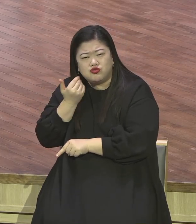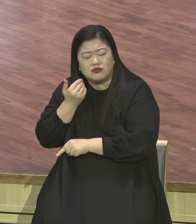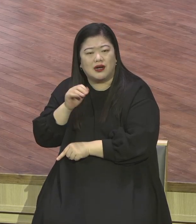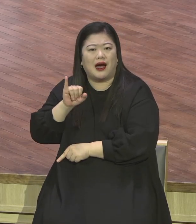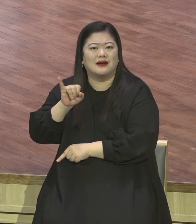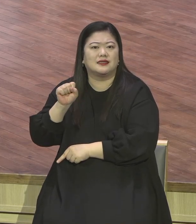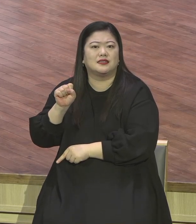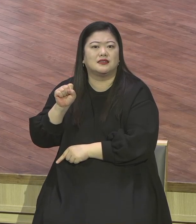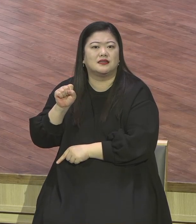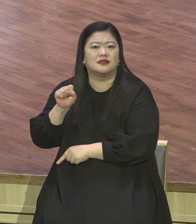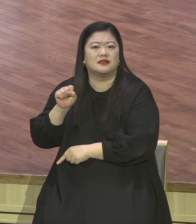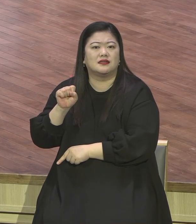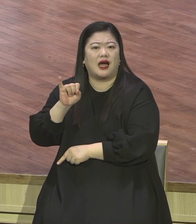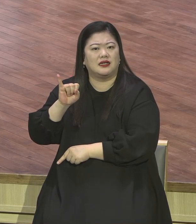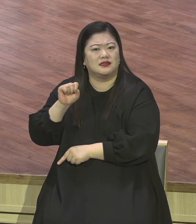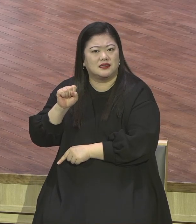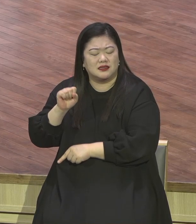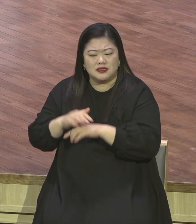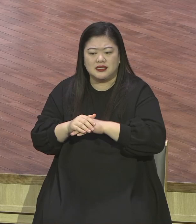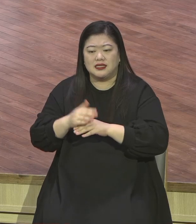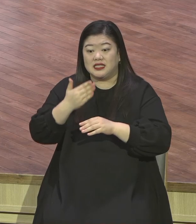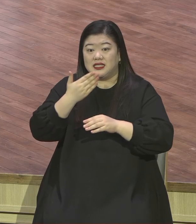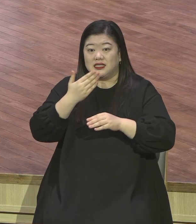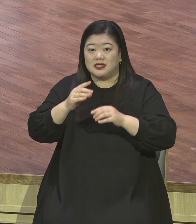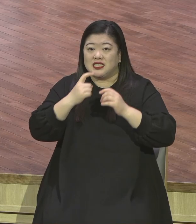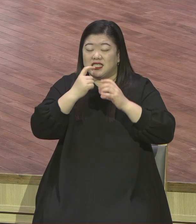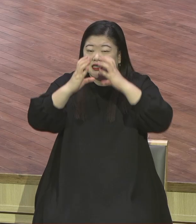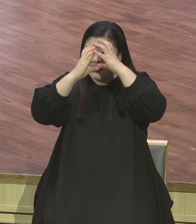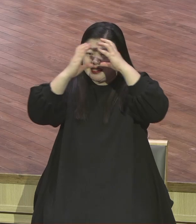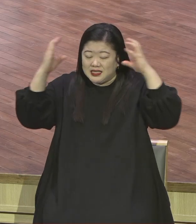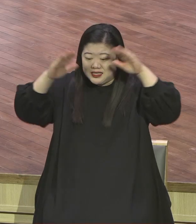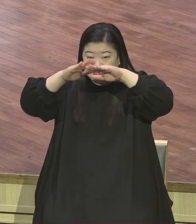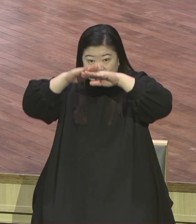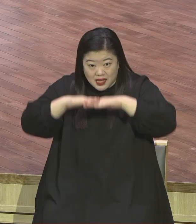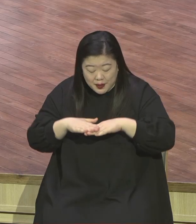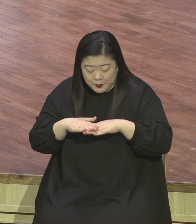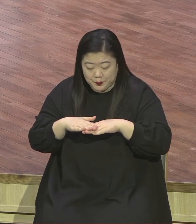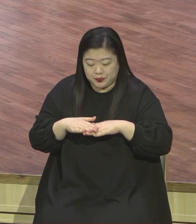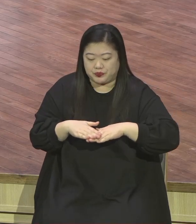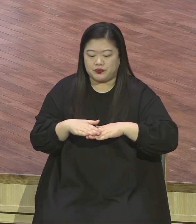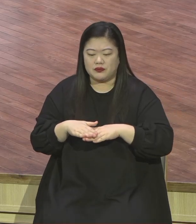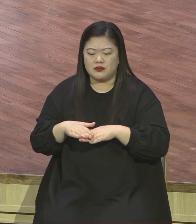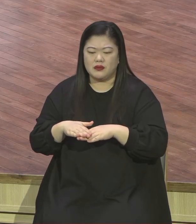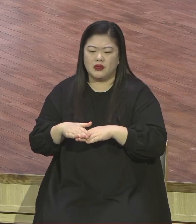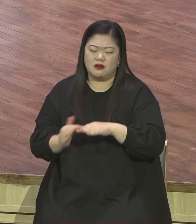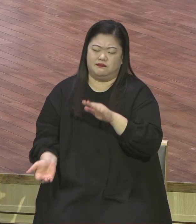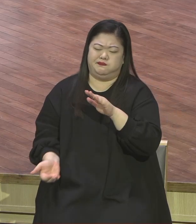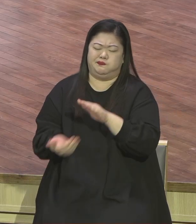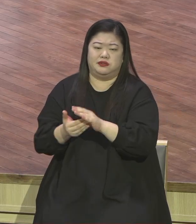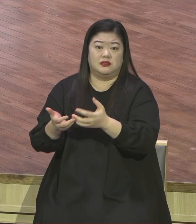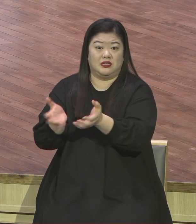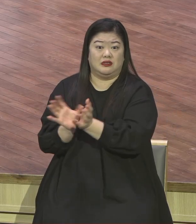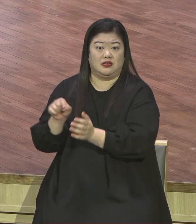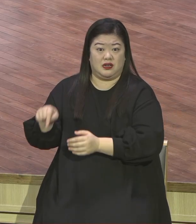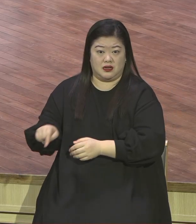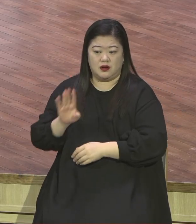극단주의자들 이 무장단체 이 복호하람이라고 하는 단체인데